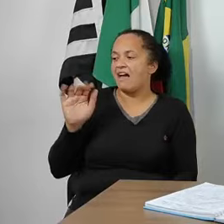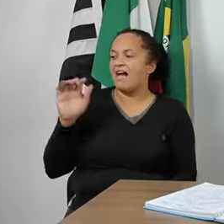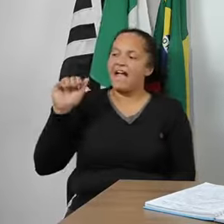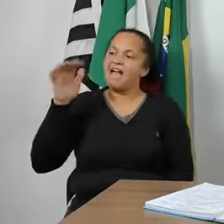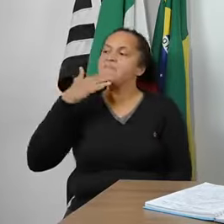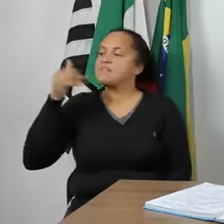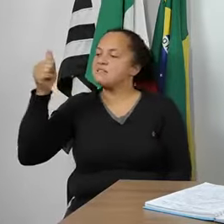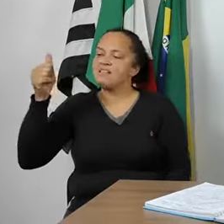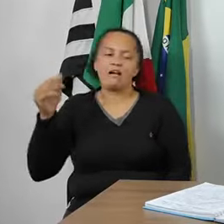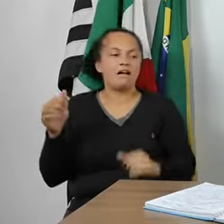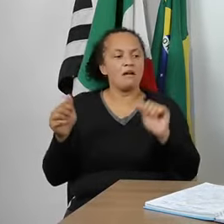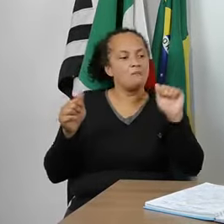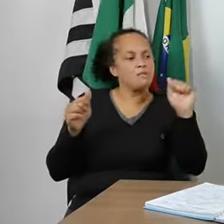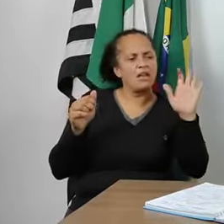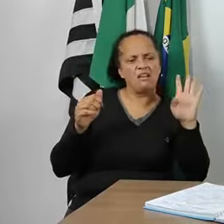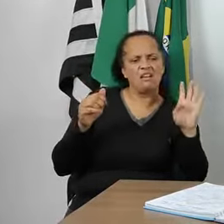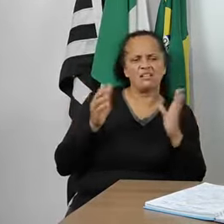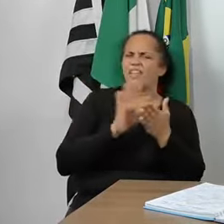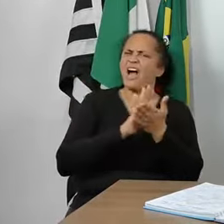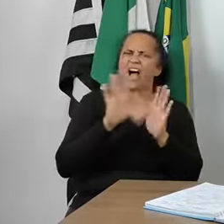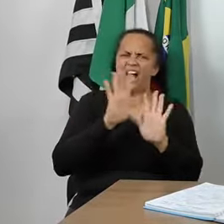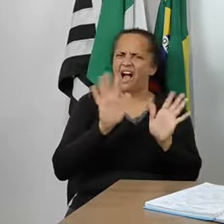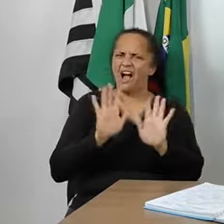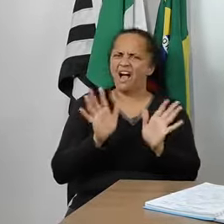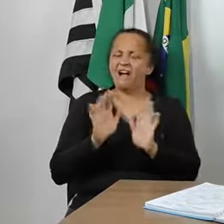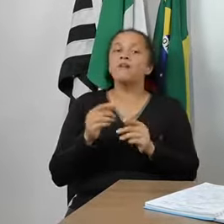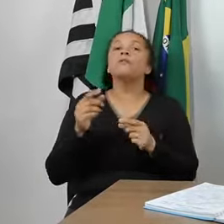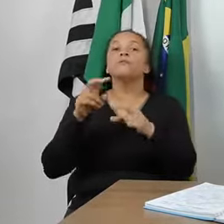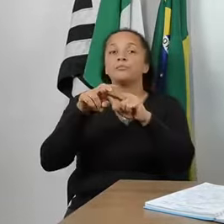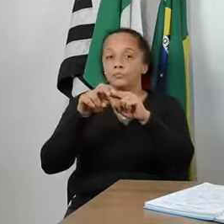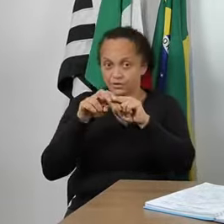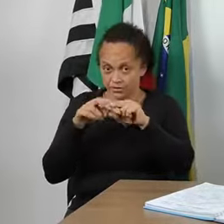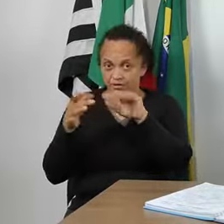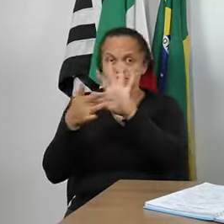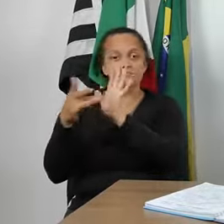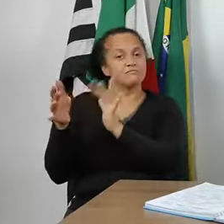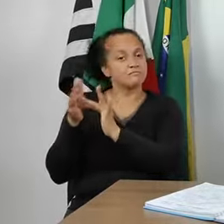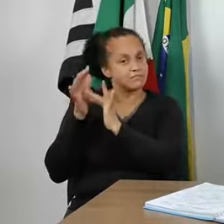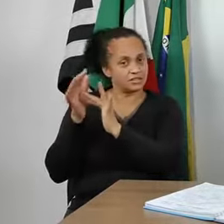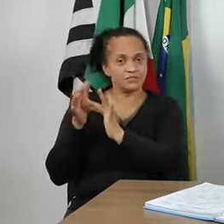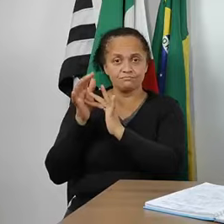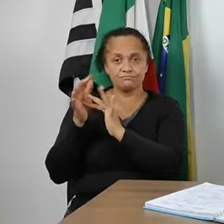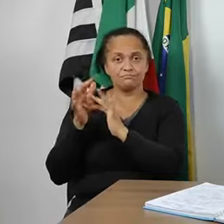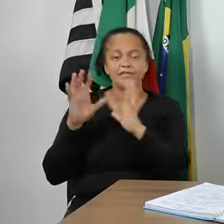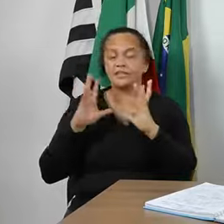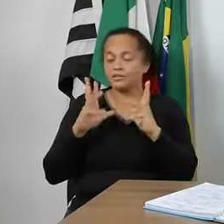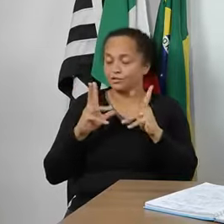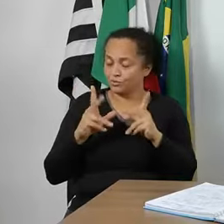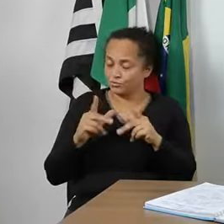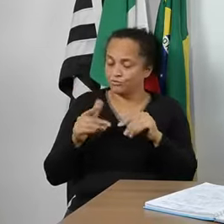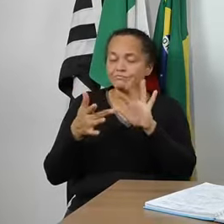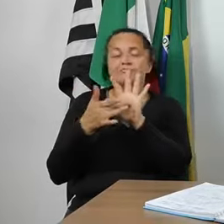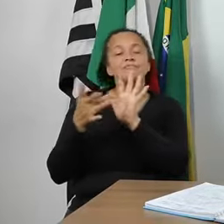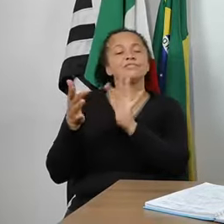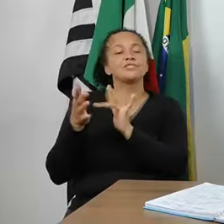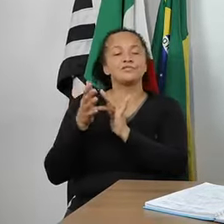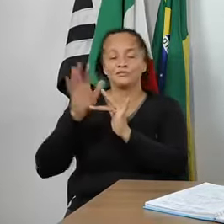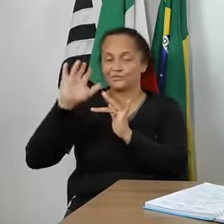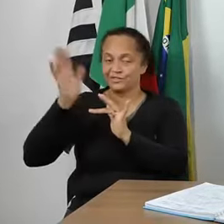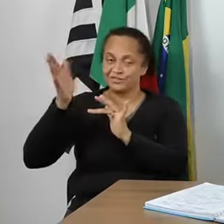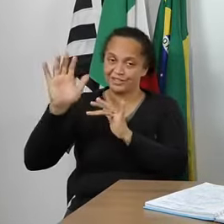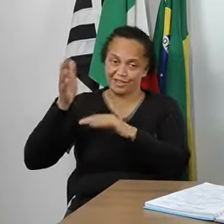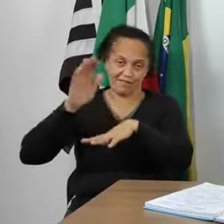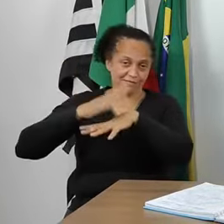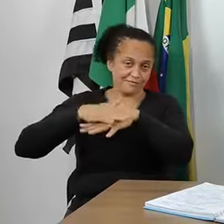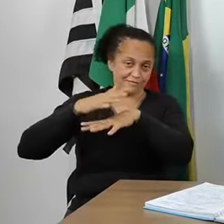pelo que fazemos. Tudo é por aquilo que Cristo fez, pelo que Jesus fez. E